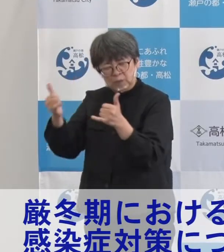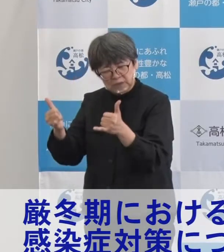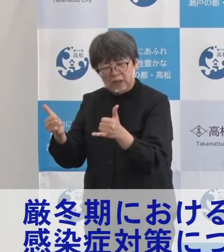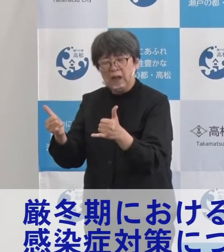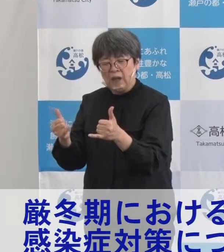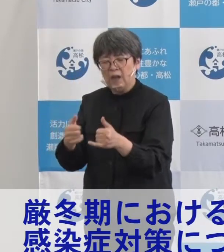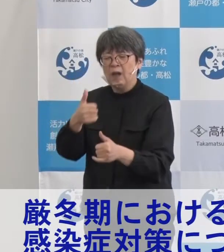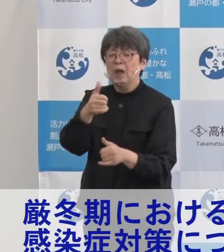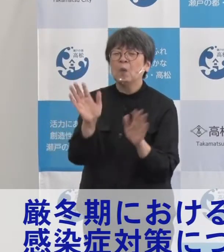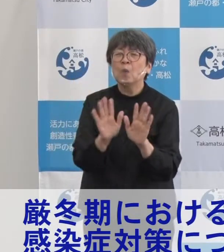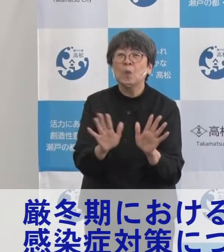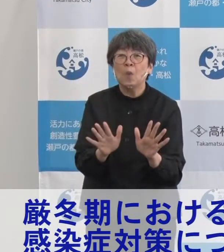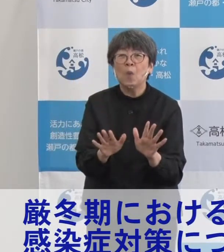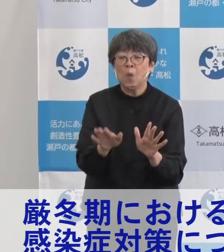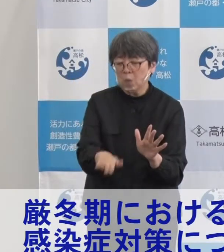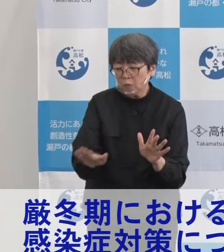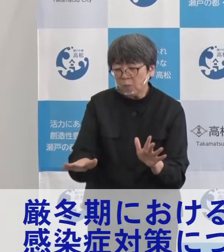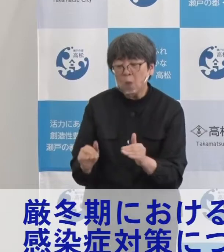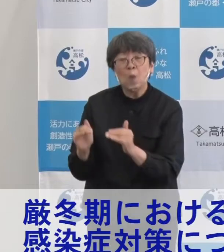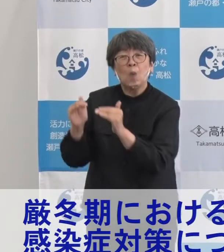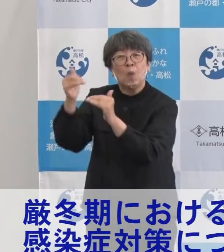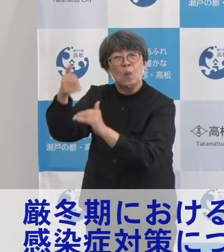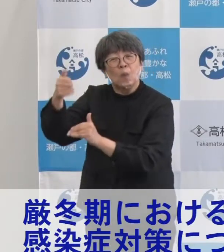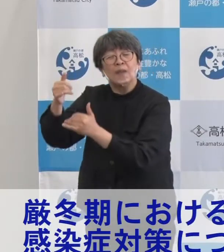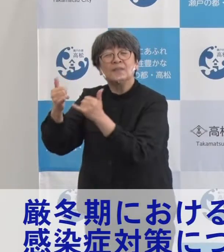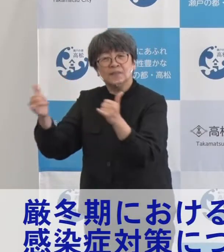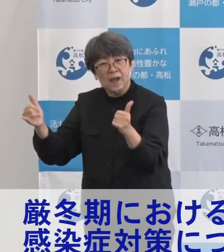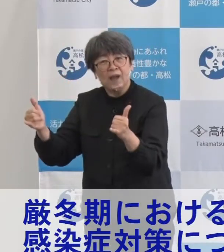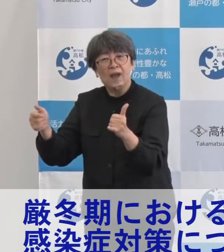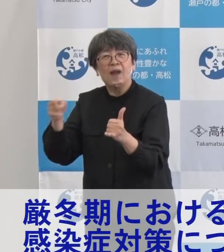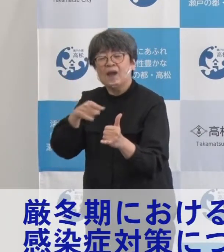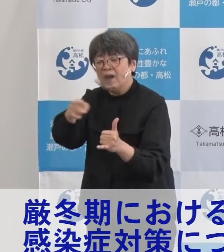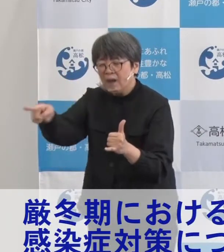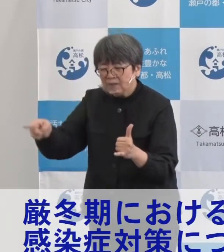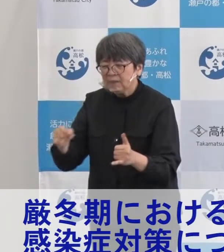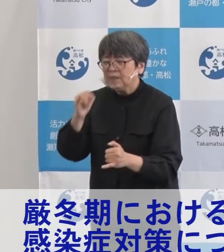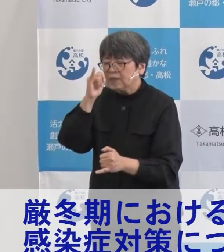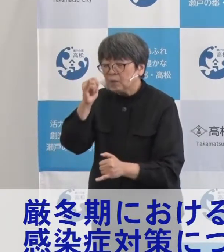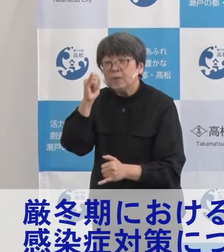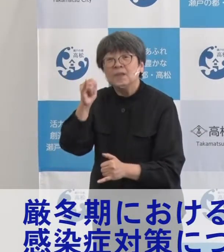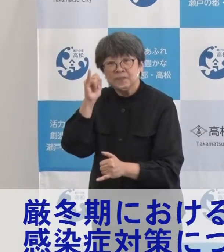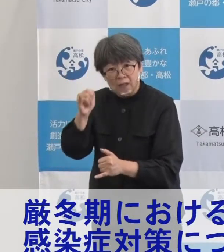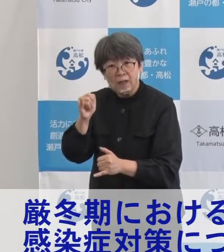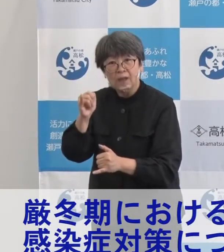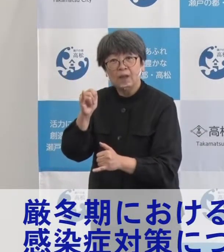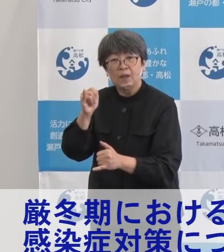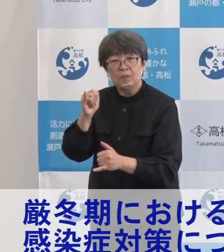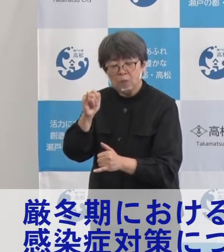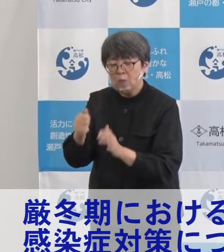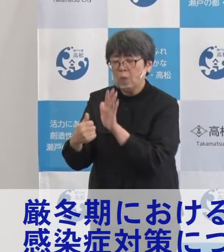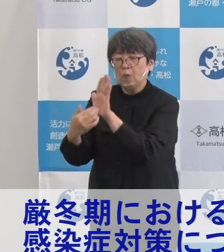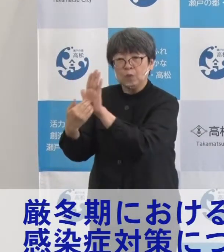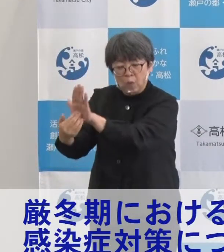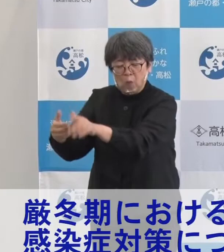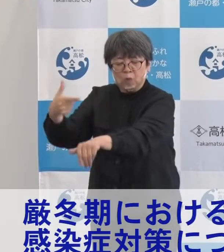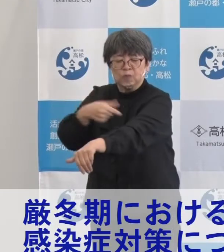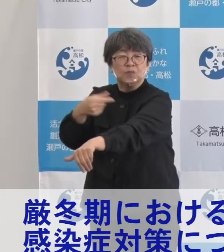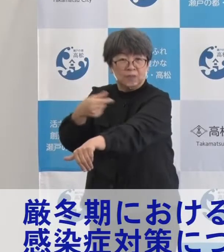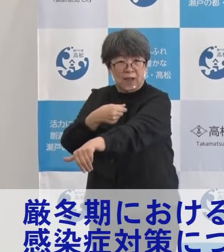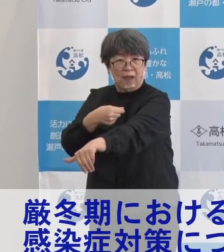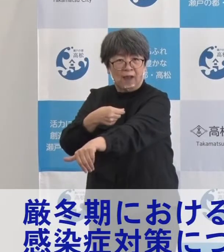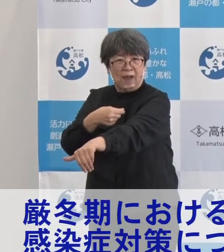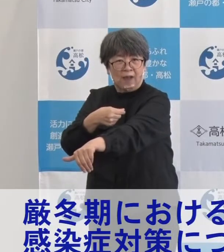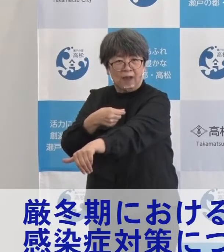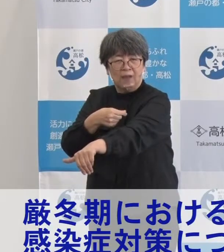ます子どもや高齢者を対象にしてインフルエンザ季節性インフルエンザワクチン等を摂取した